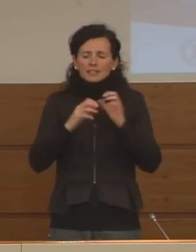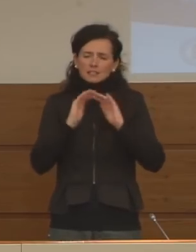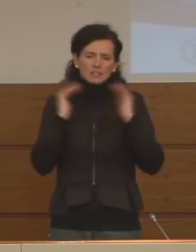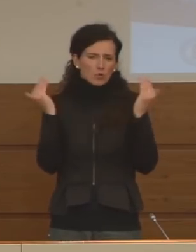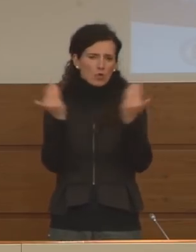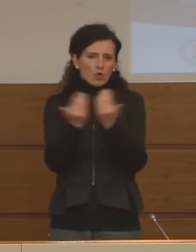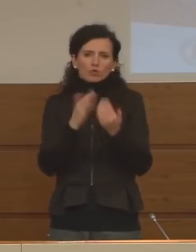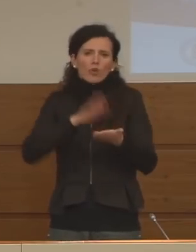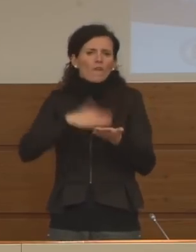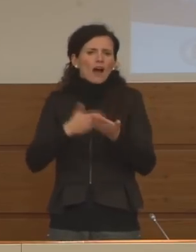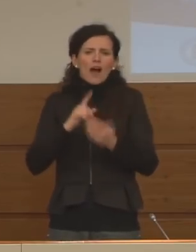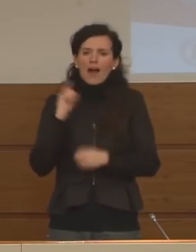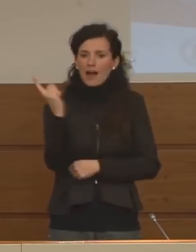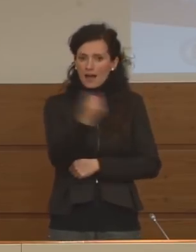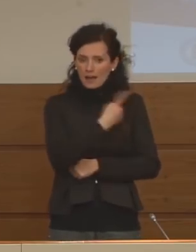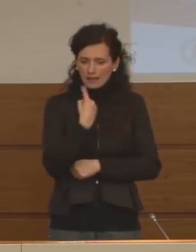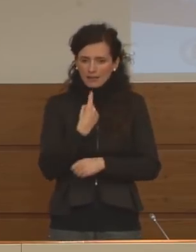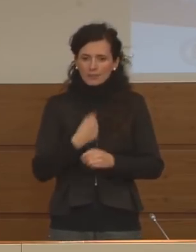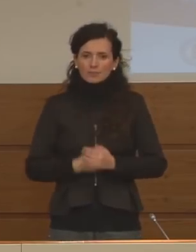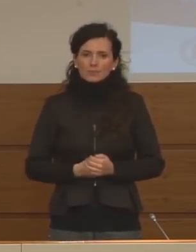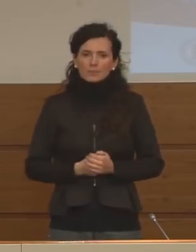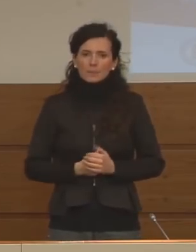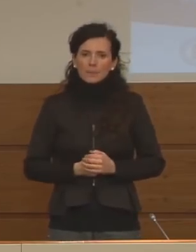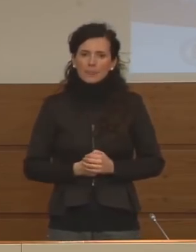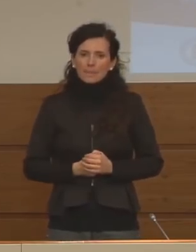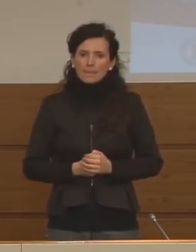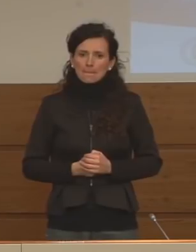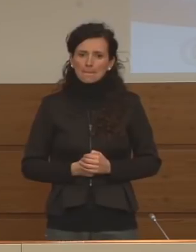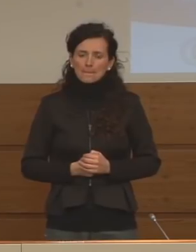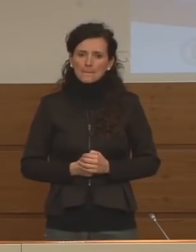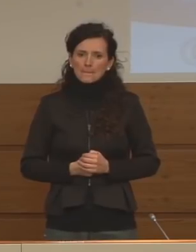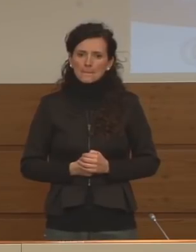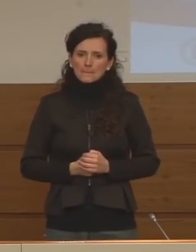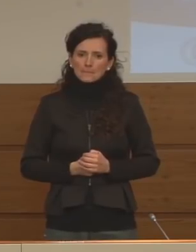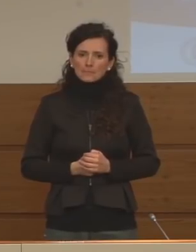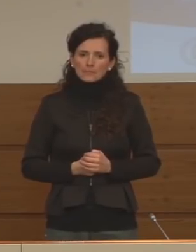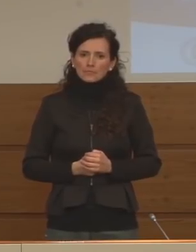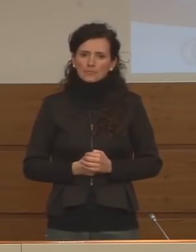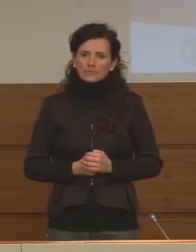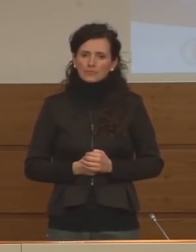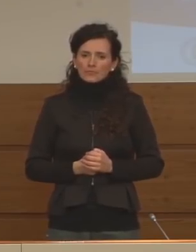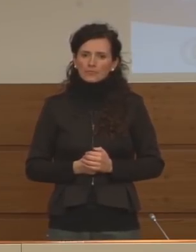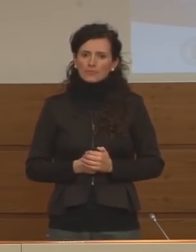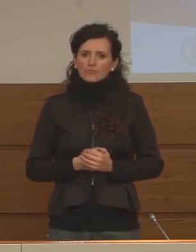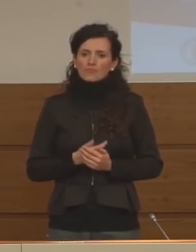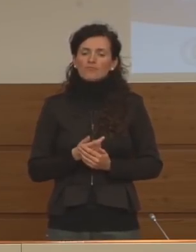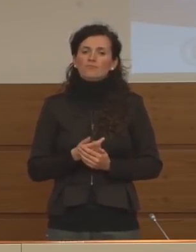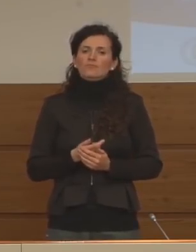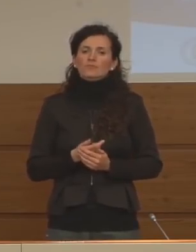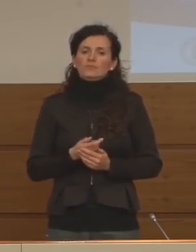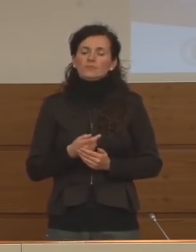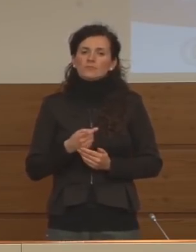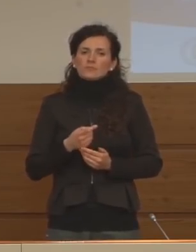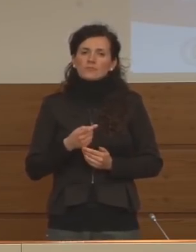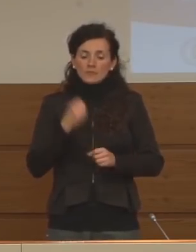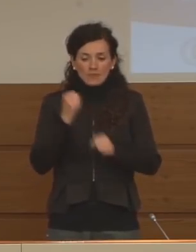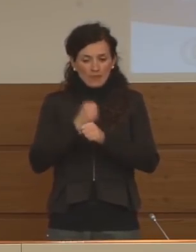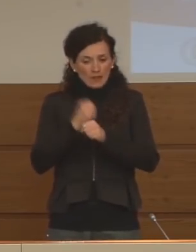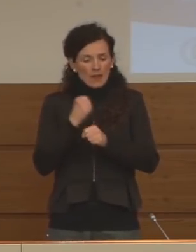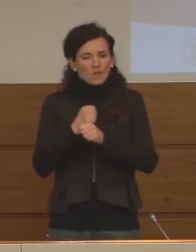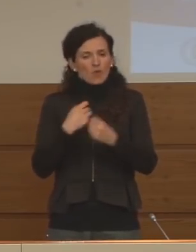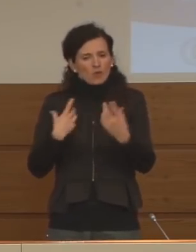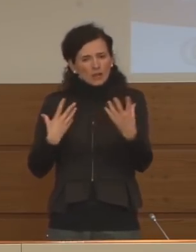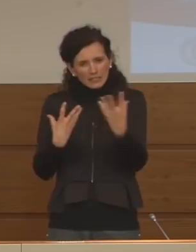sta lavorando insieme a noi per riuscire a far pervenire